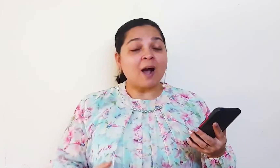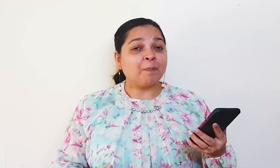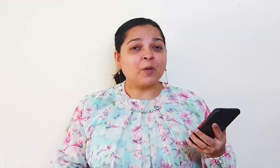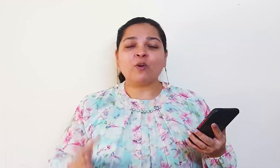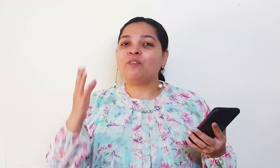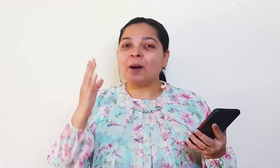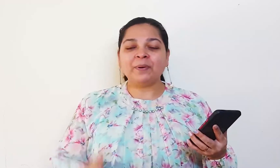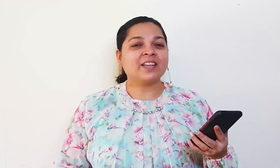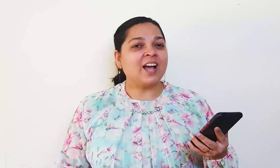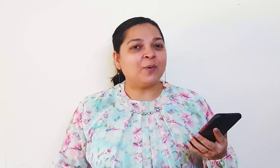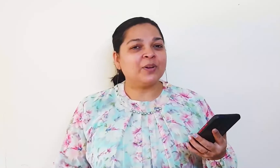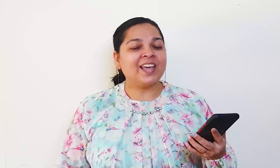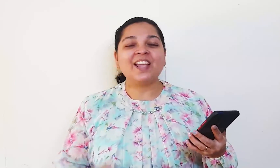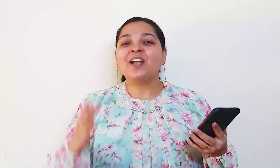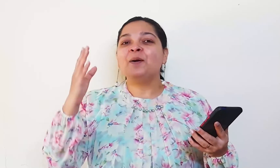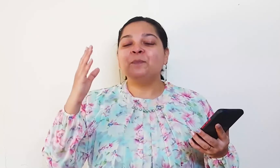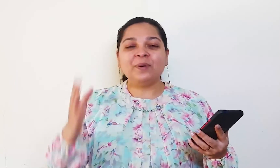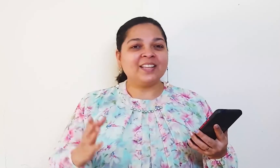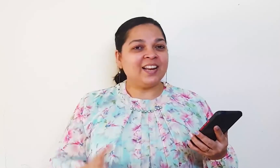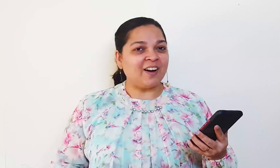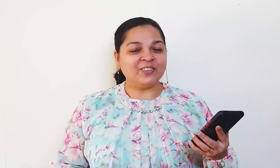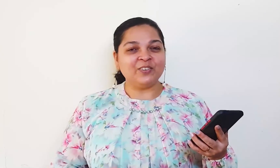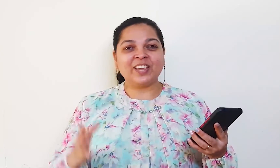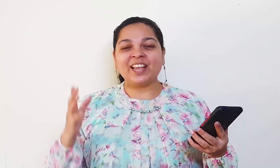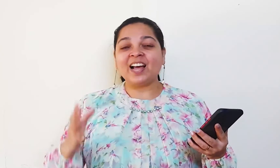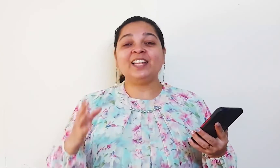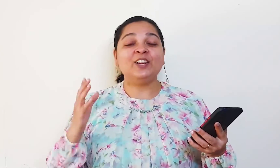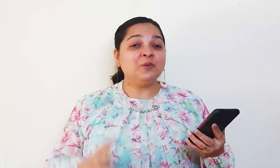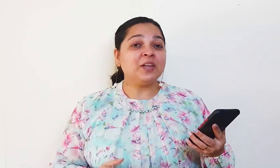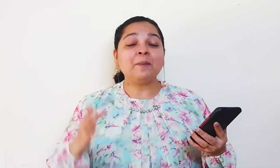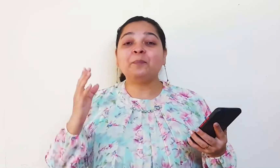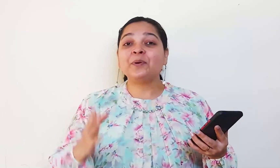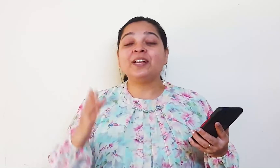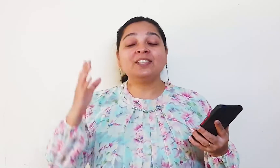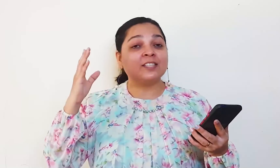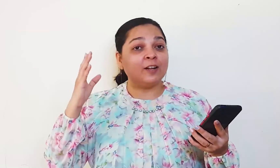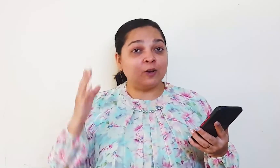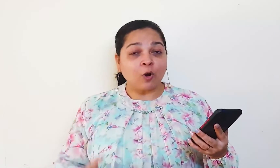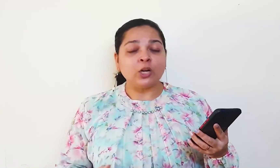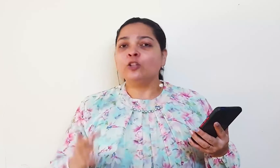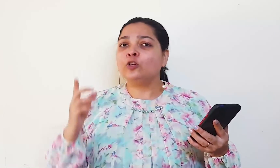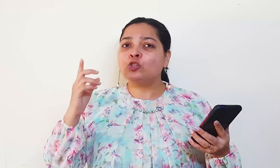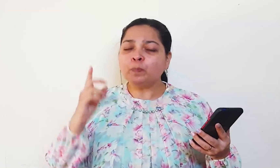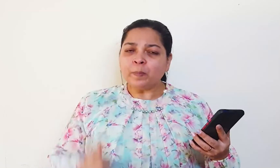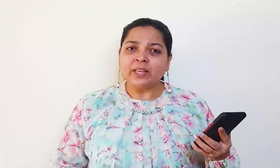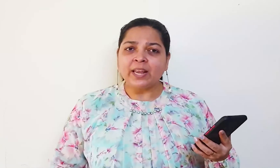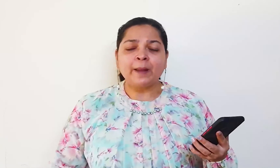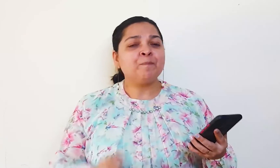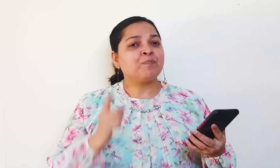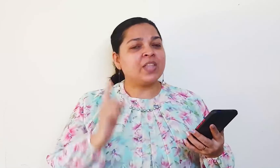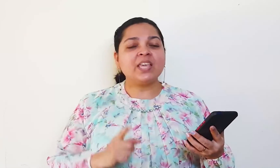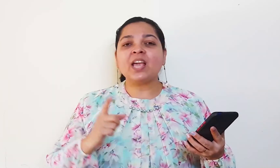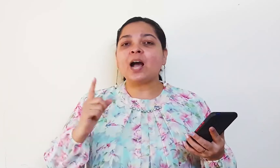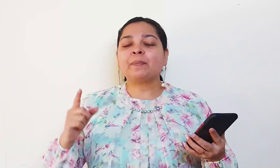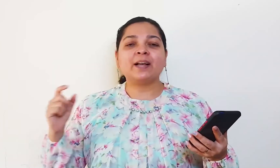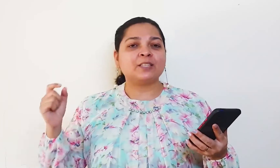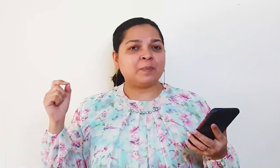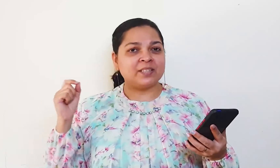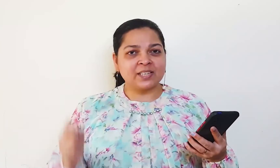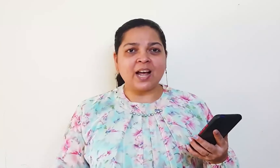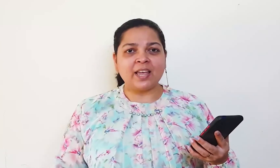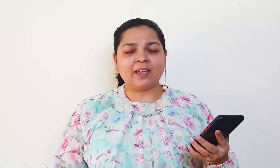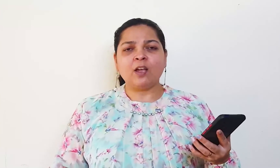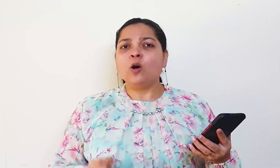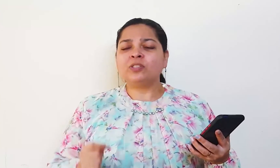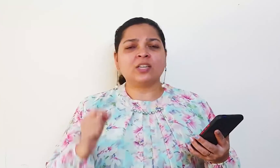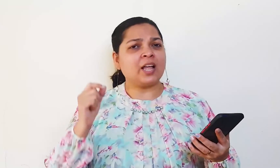चुप नबस्नुहोस् हेर्नुहोस् तपाईँको वरिपरि के छ हुनसक्छ तपाईँको साथीभाइ तपाईँको परिवार तपाईँको देश जे पनि हुनसक्छ त्यहाँ